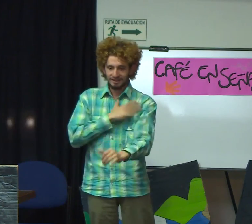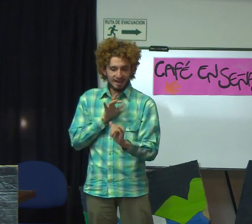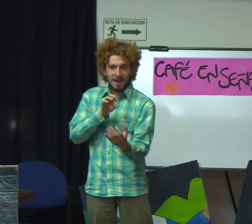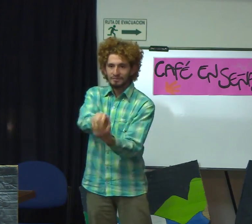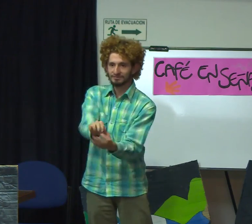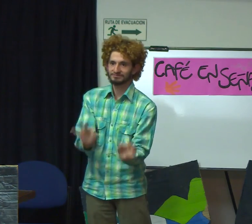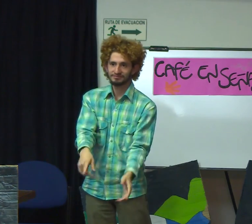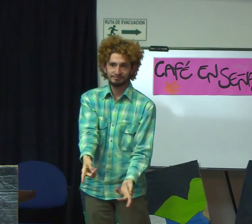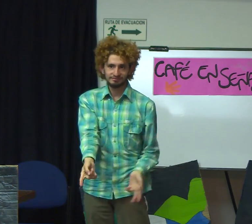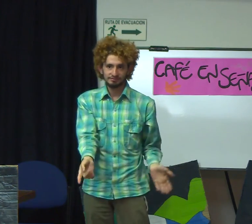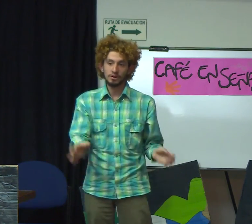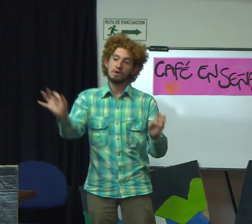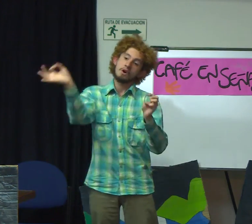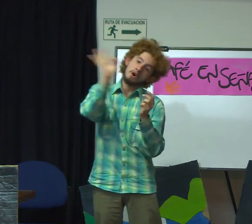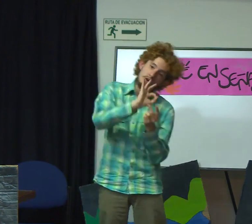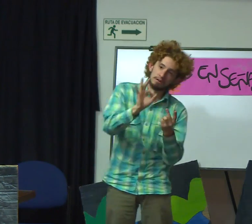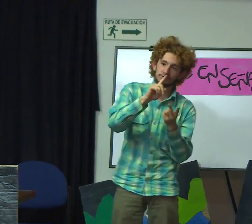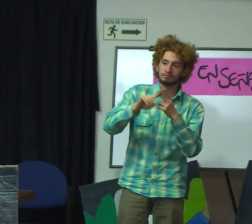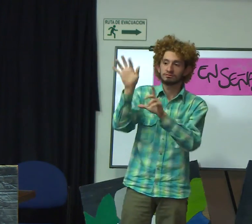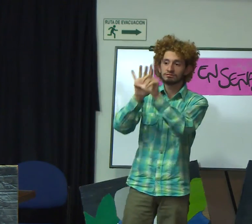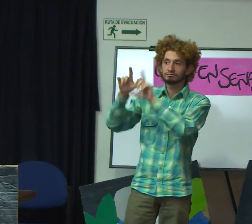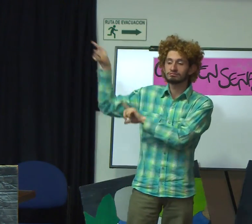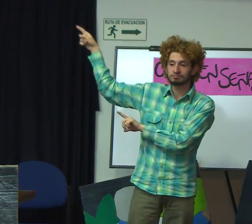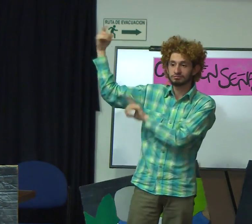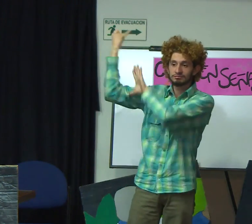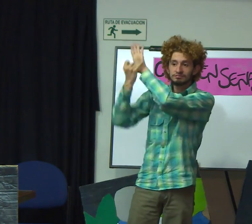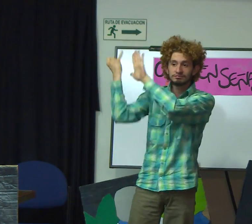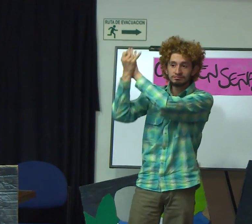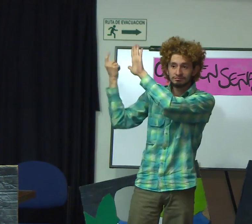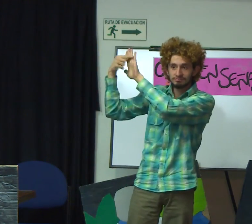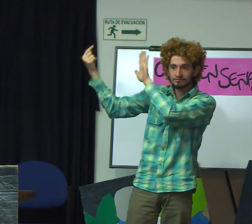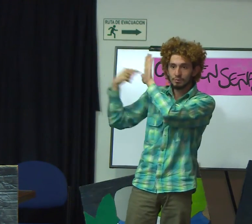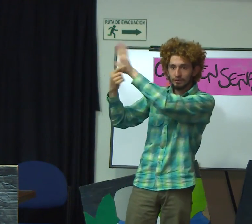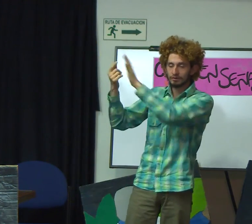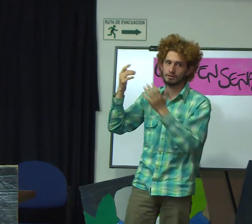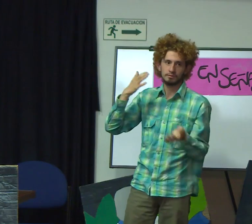Que nosotros fuéramos esos elementos sería una propuesta, o que